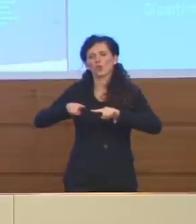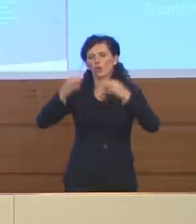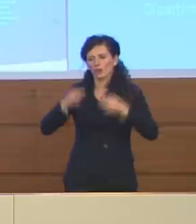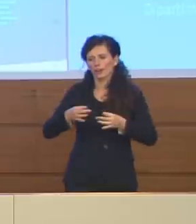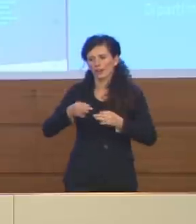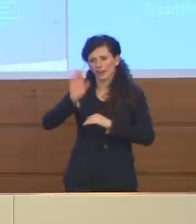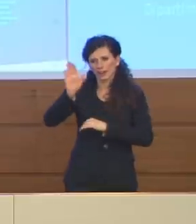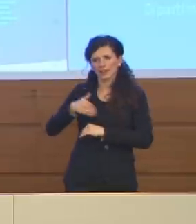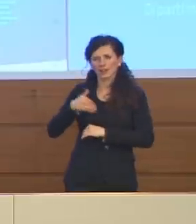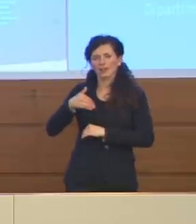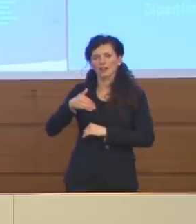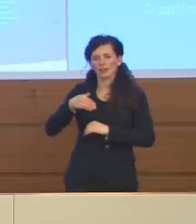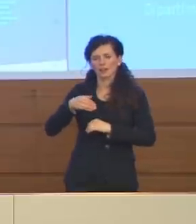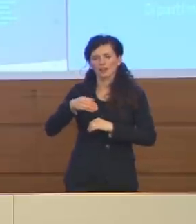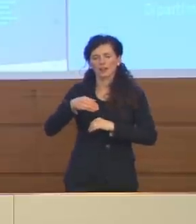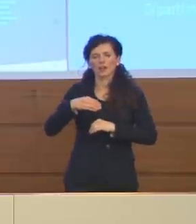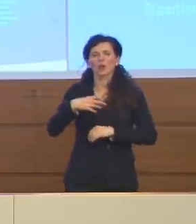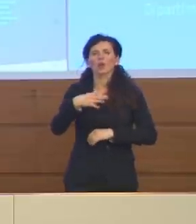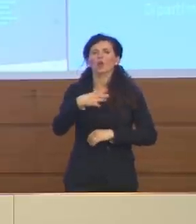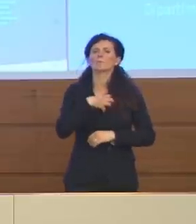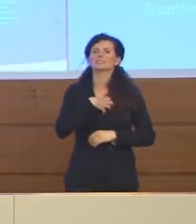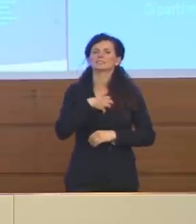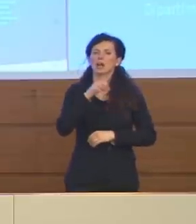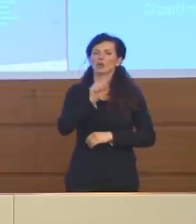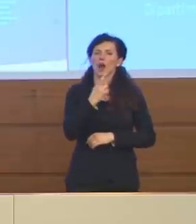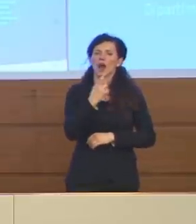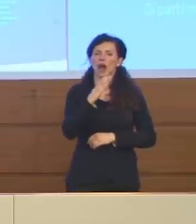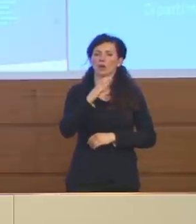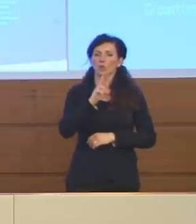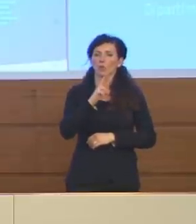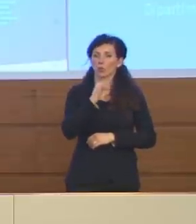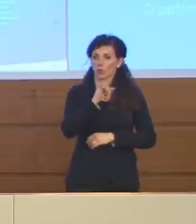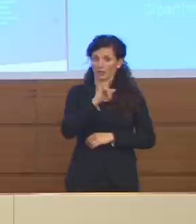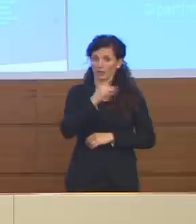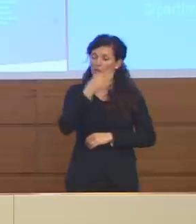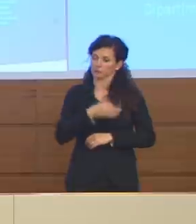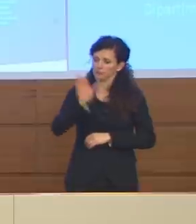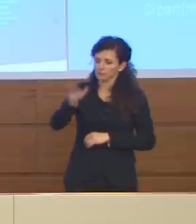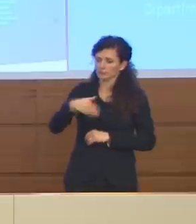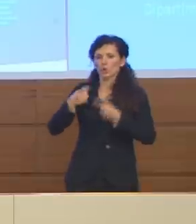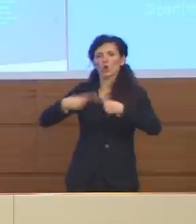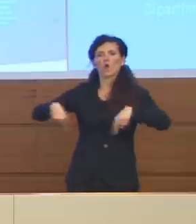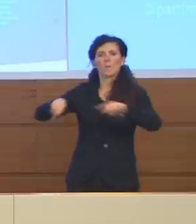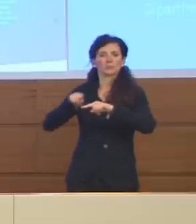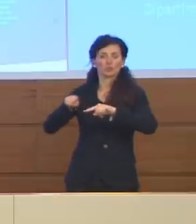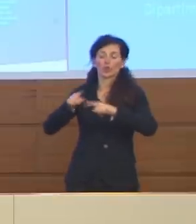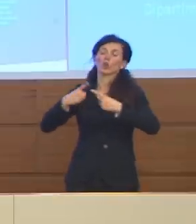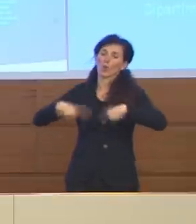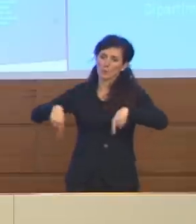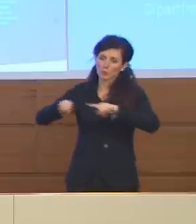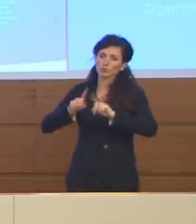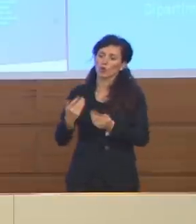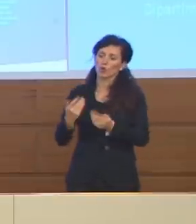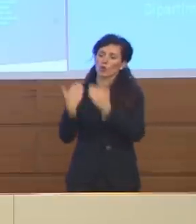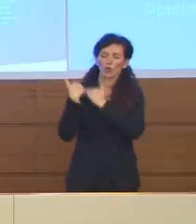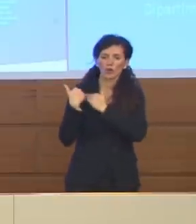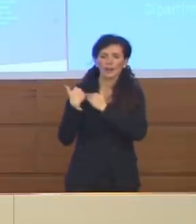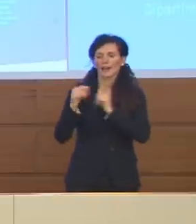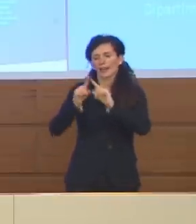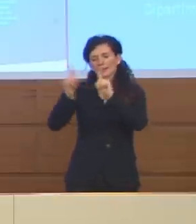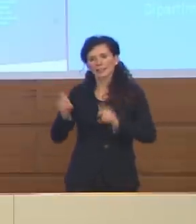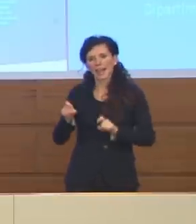dal commissario arcuri e questa è la prima considerazione la seconda considerazione